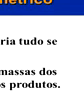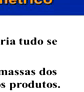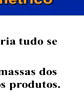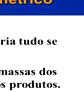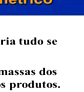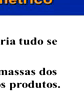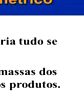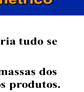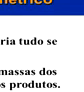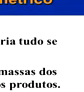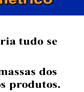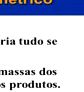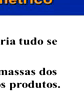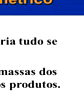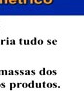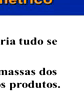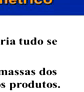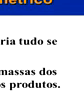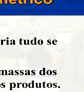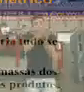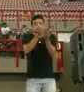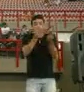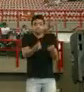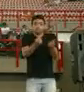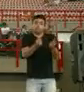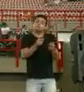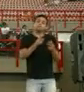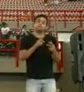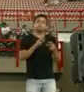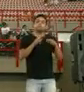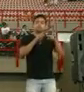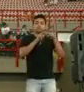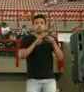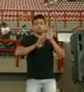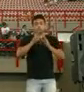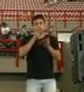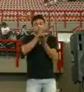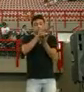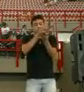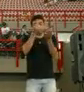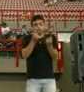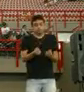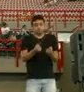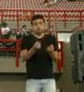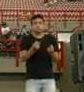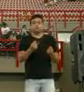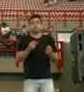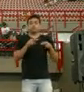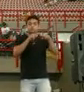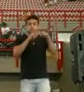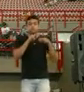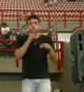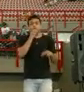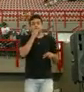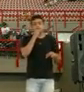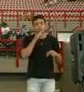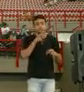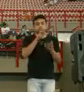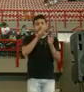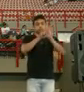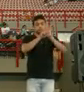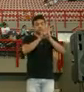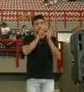da conservação da massa. Anote, lei de Lavoisier, ao lado aí da apostila, no item 2.1, lei